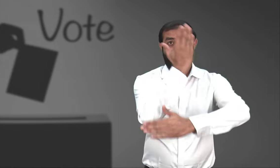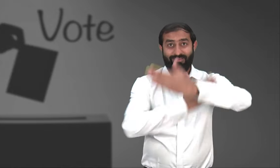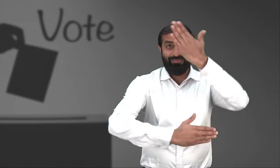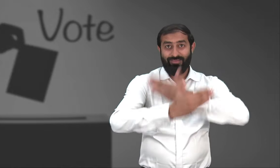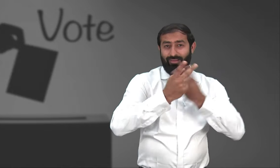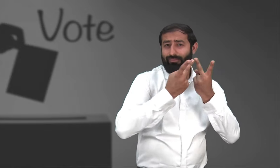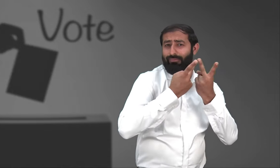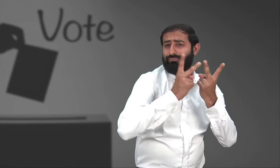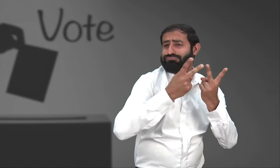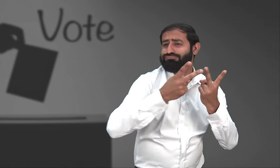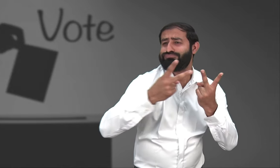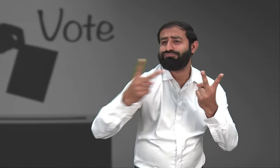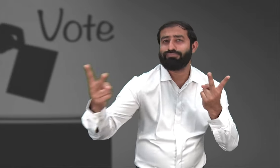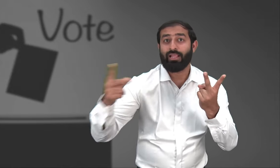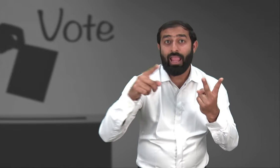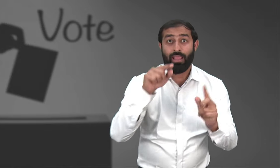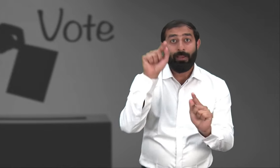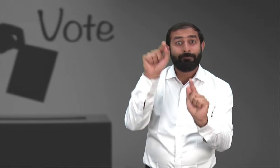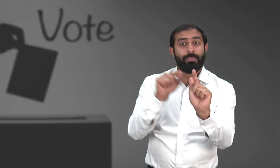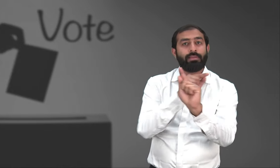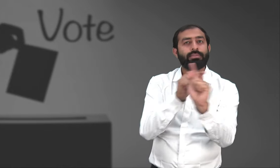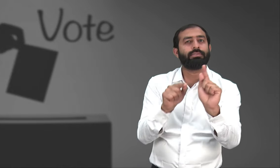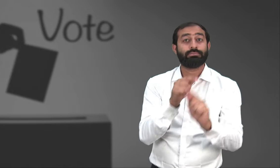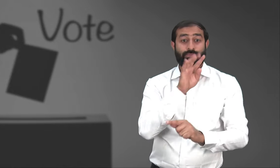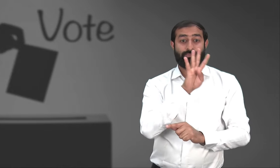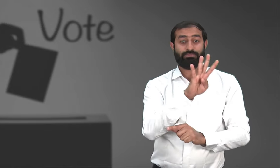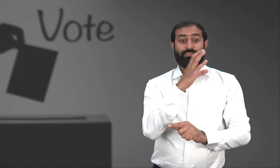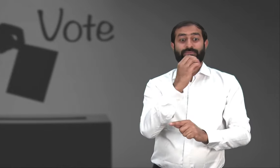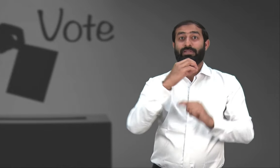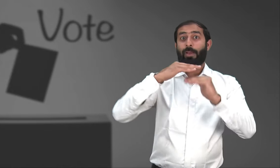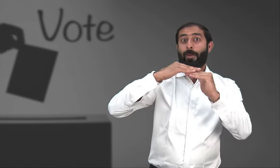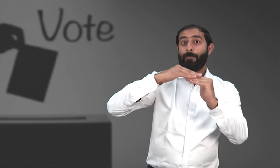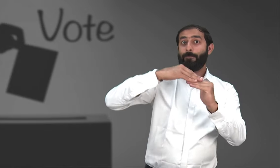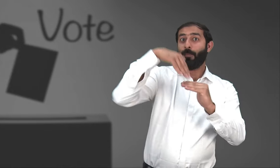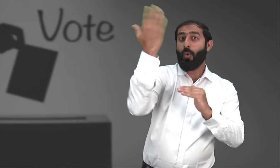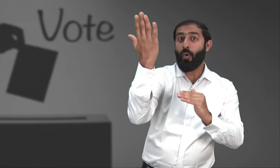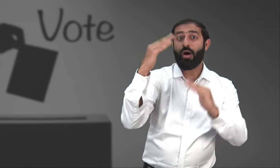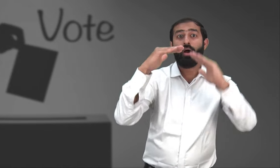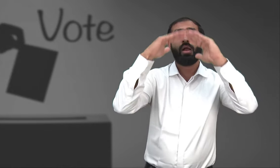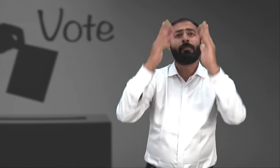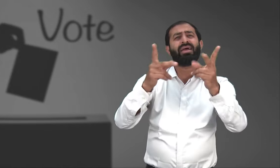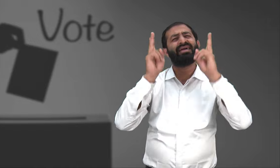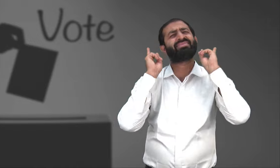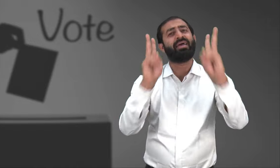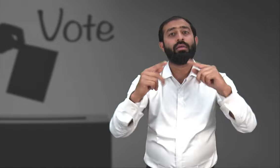40 प्र से ज्यादा दिव्यांगता है वह अब घर से ही मतदान कर सकते